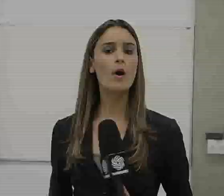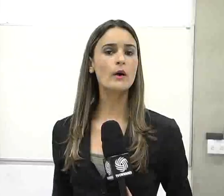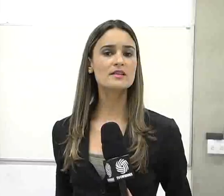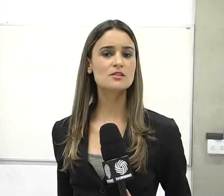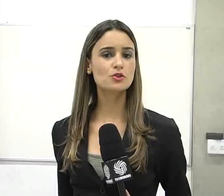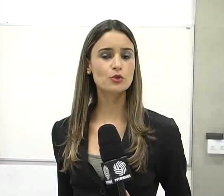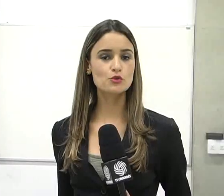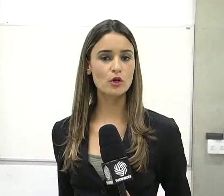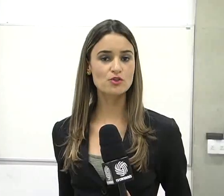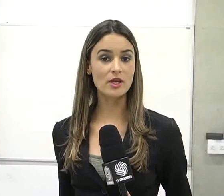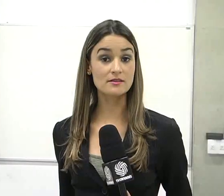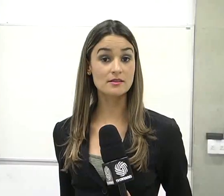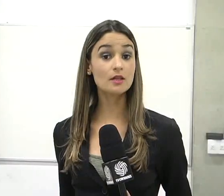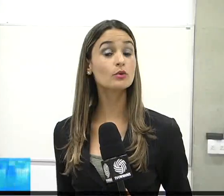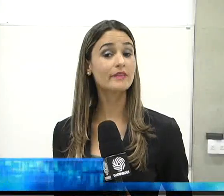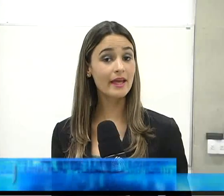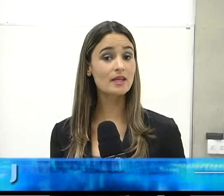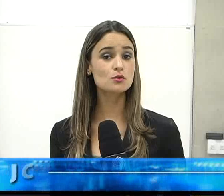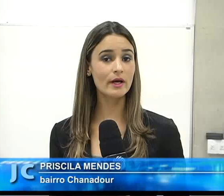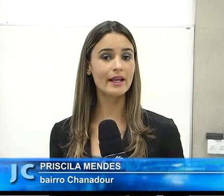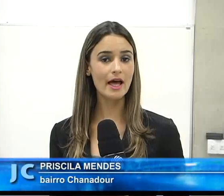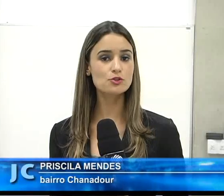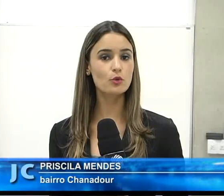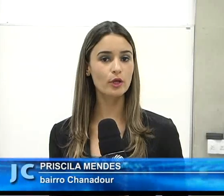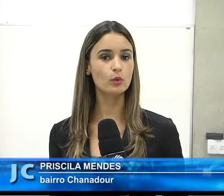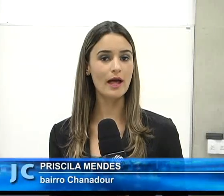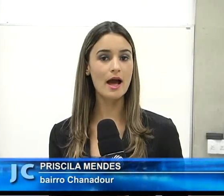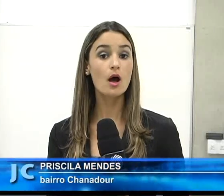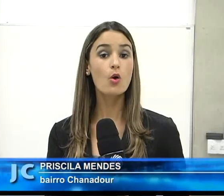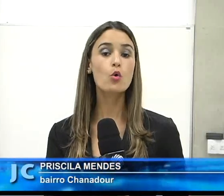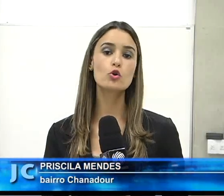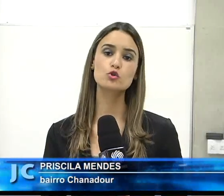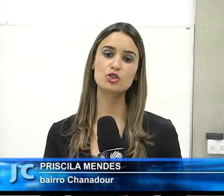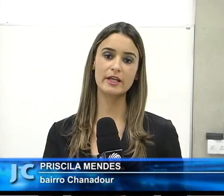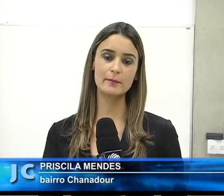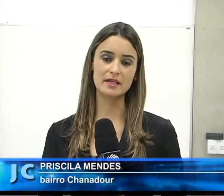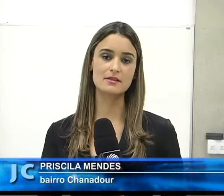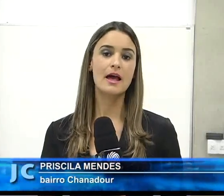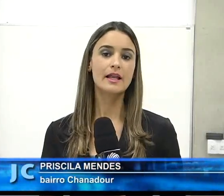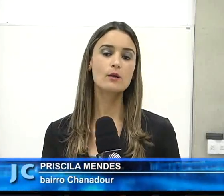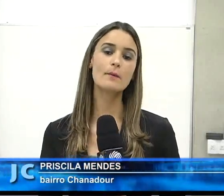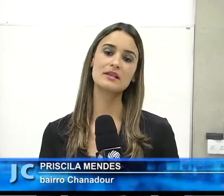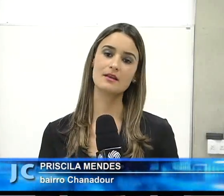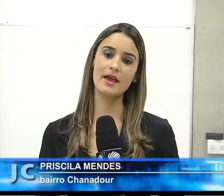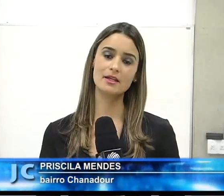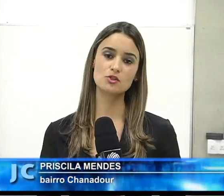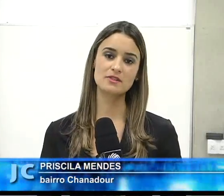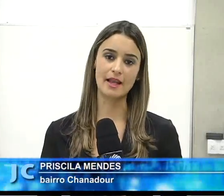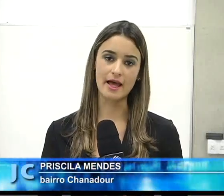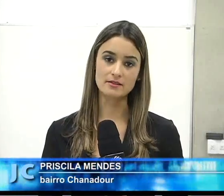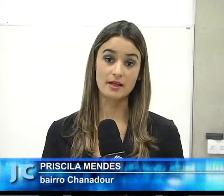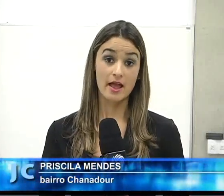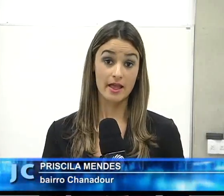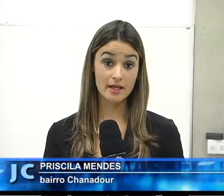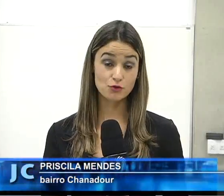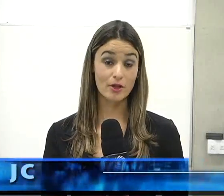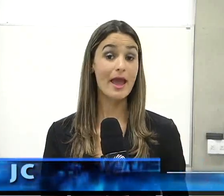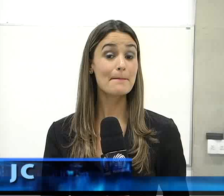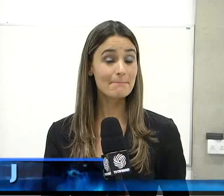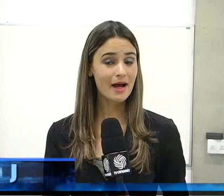Poucas instituições de ensino têm em sua grade curricular o curso de Libras, Língua Brasileira de Sinais. Este é mais